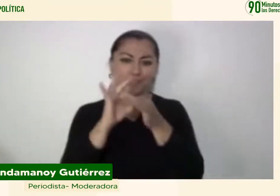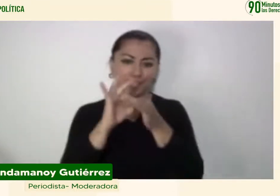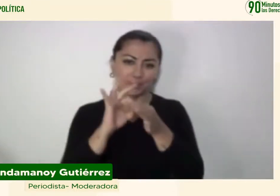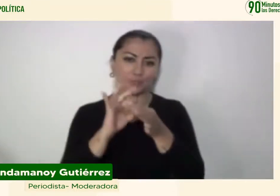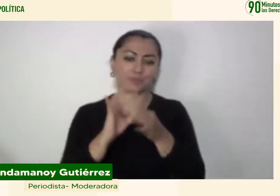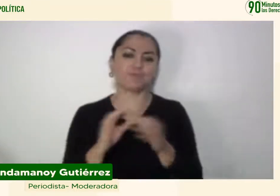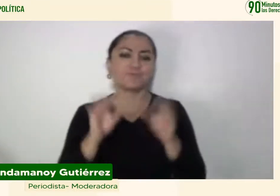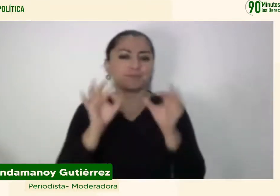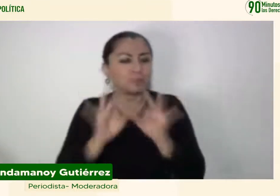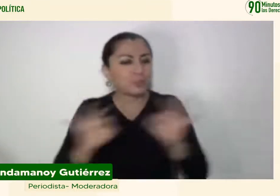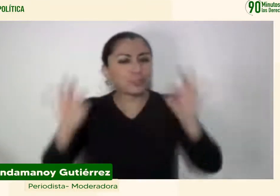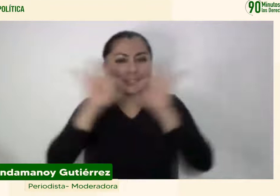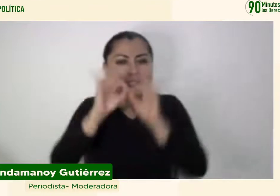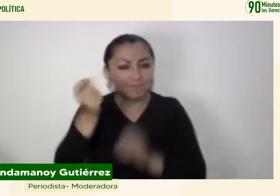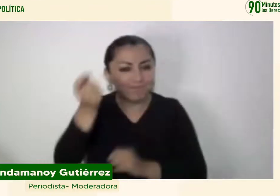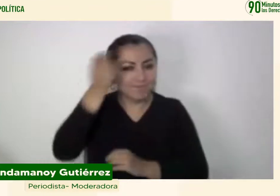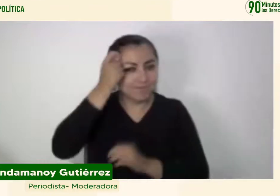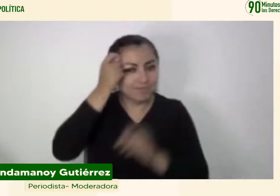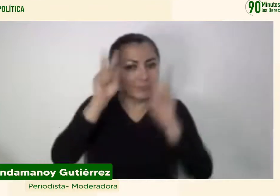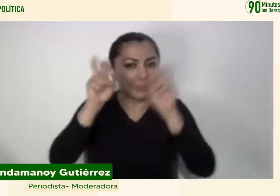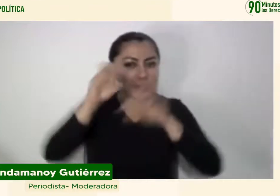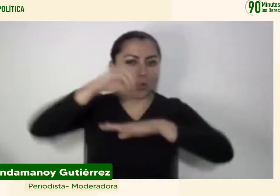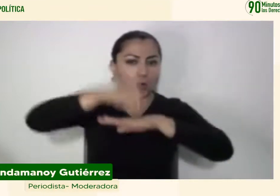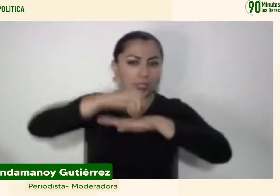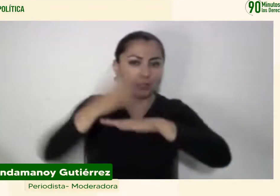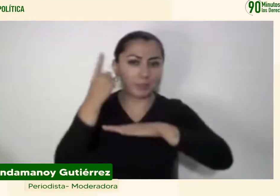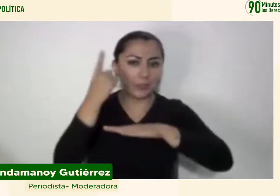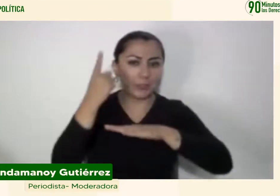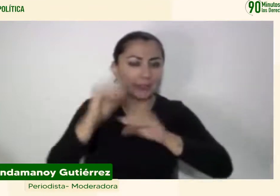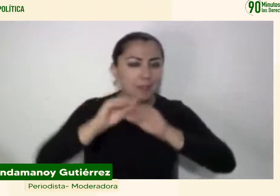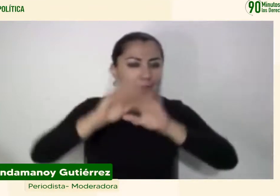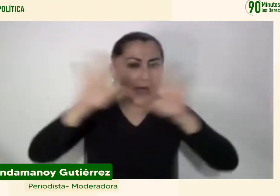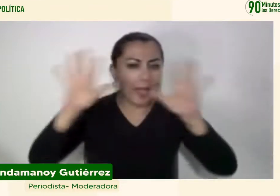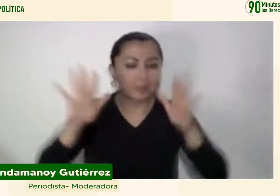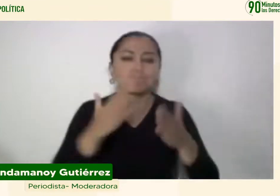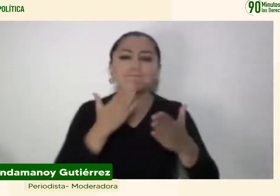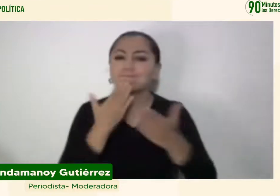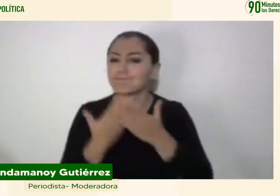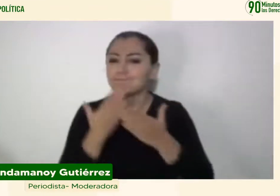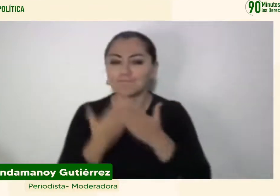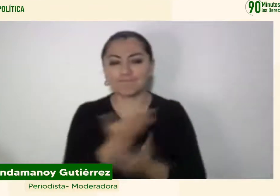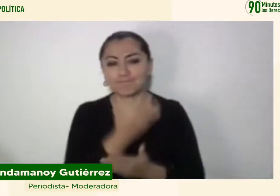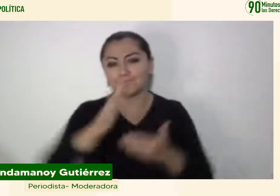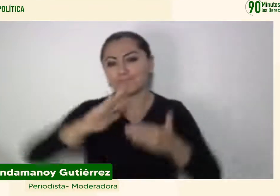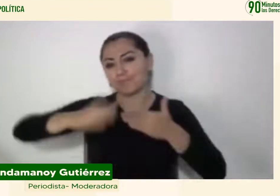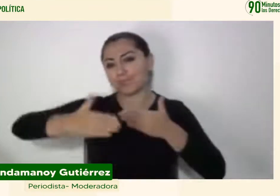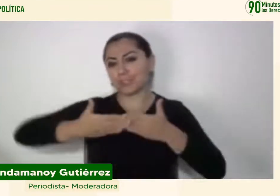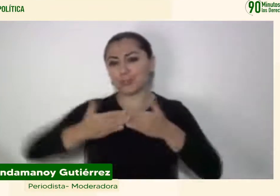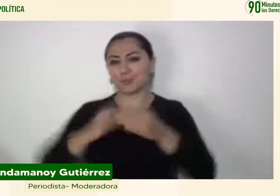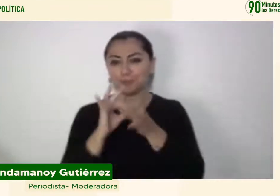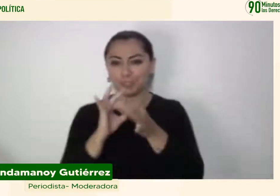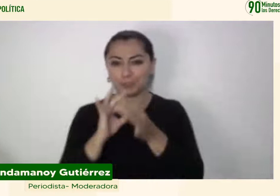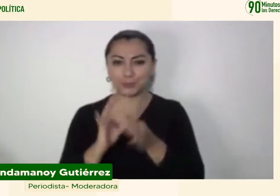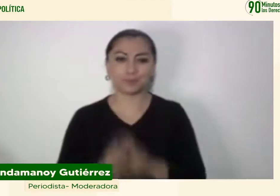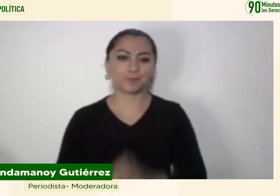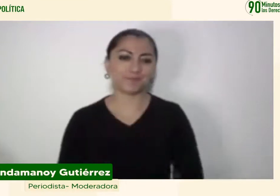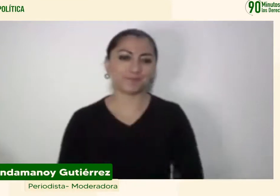y damos cierre a este espacio realizado por fenalco y recuerden esta información que hemos dado frente a las organizaciones